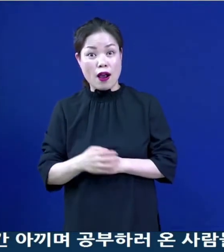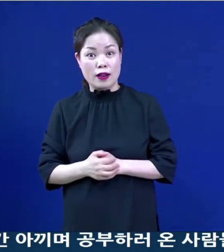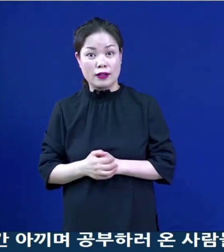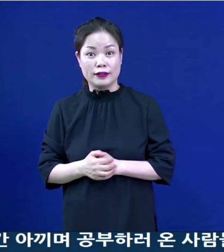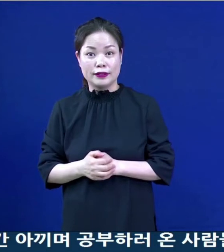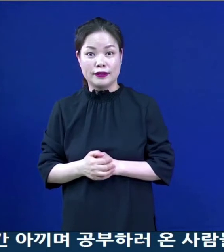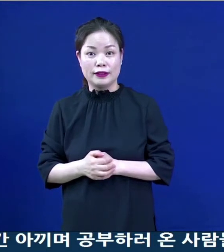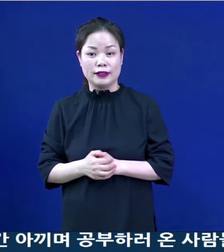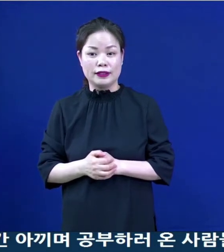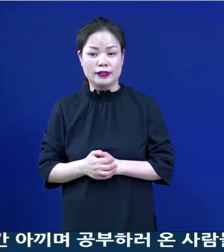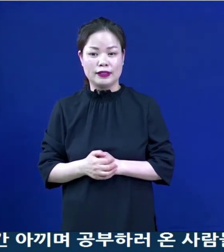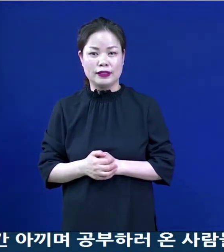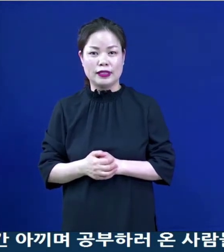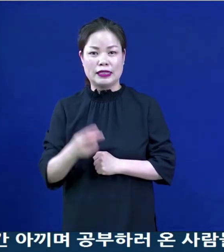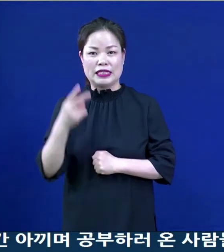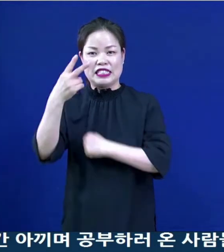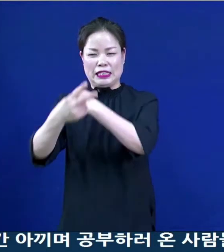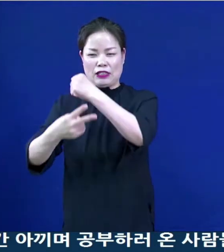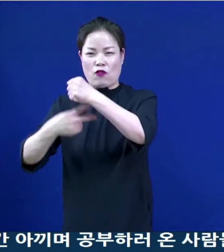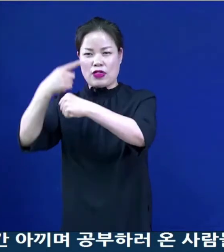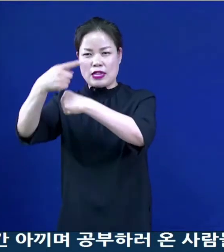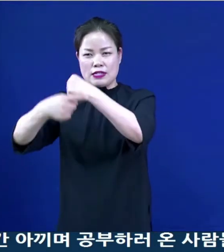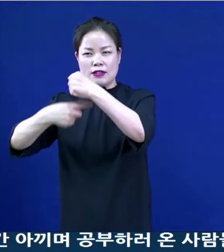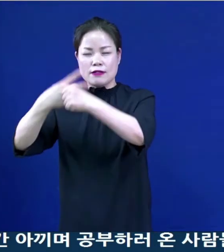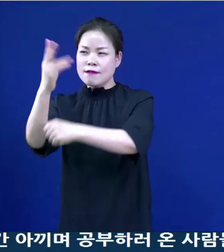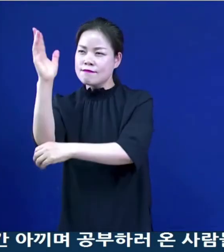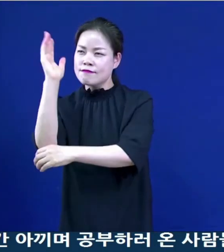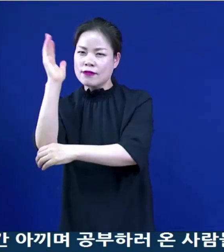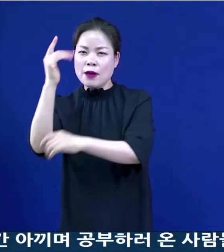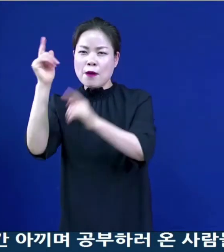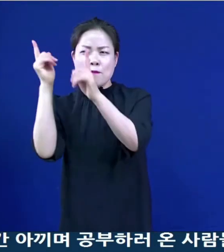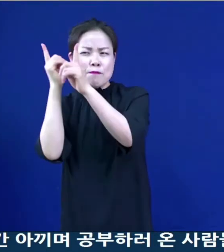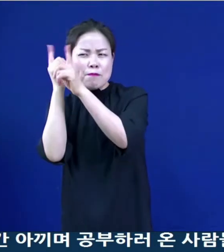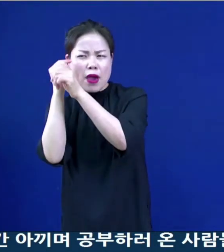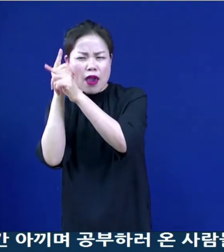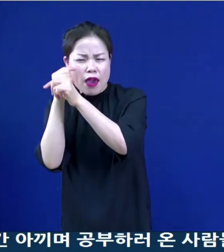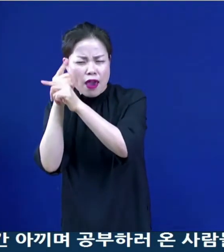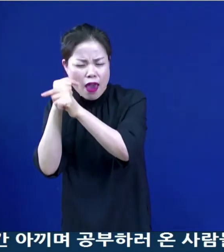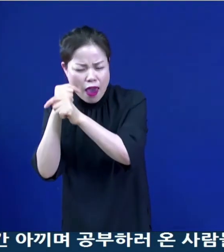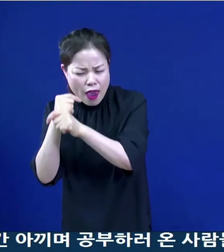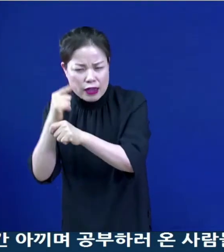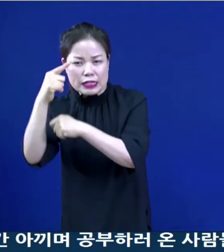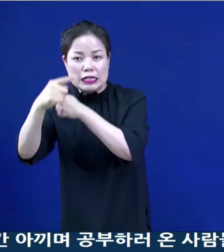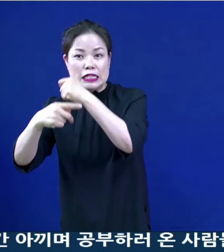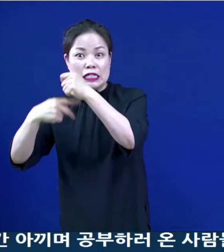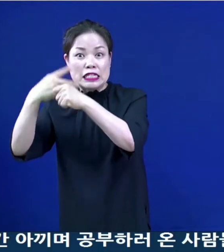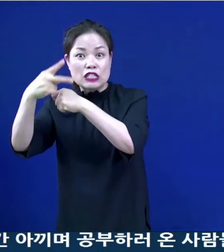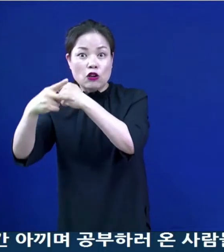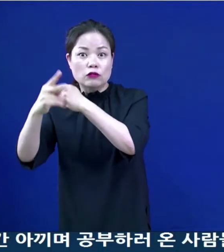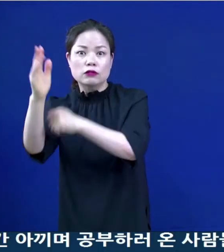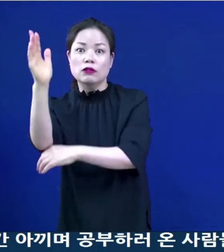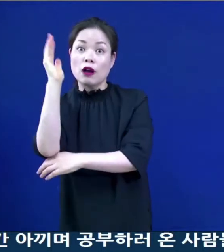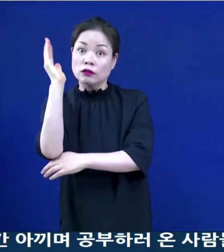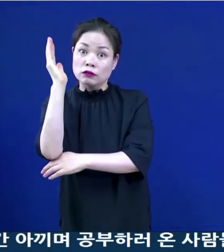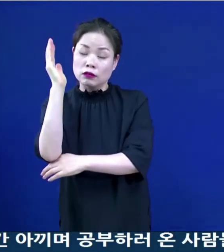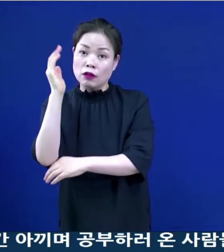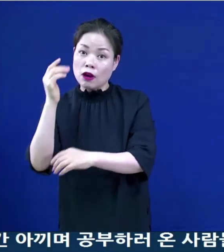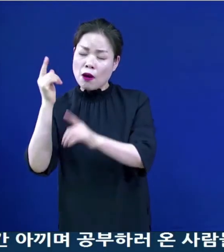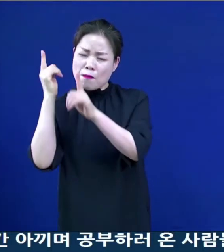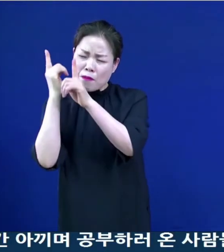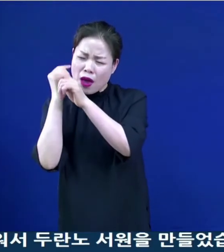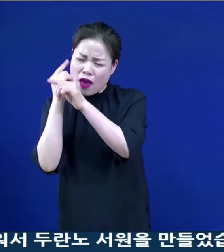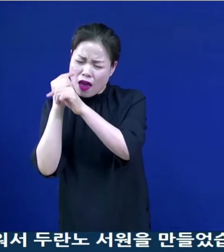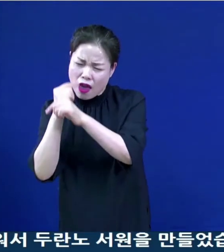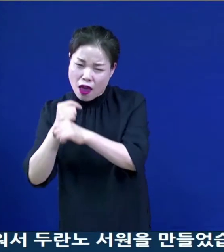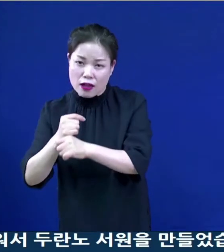갔습니까? 2년 갔어요. 2년. 날마다 2년 동안 강의를 한 겁니다. 여러분, 날마다